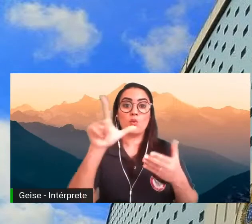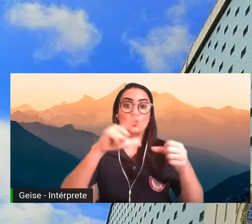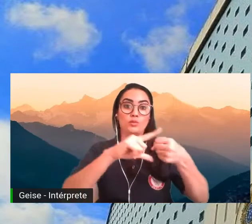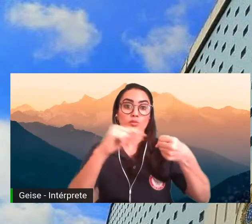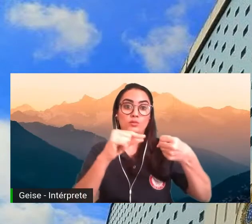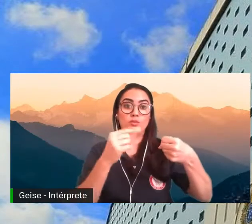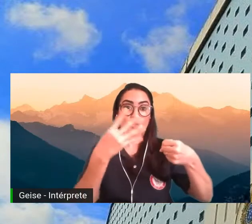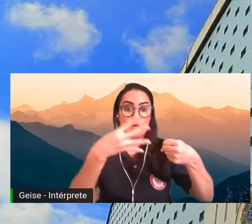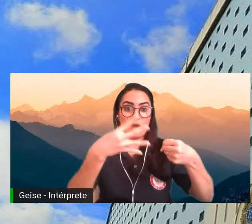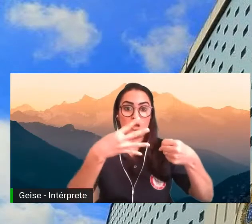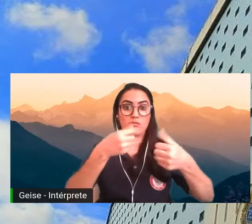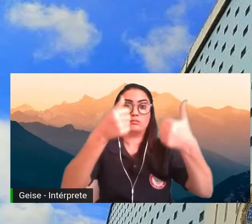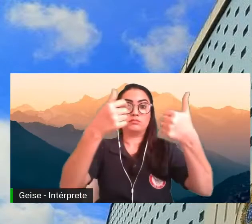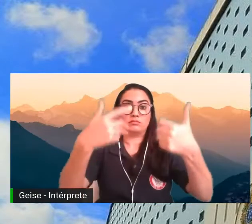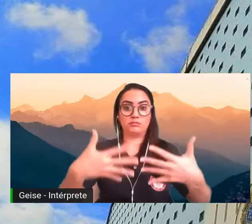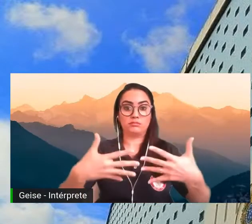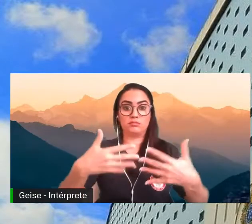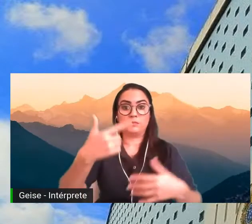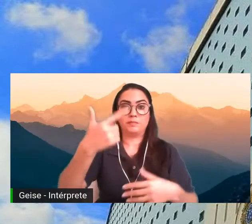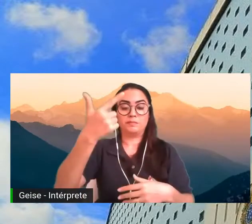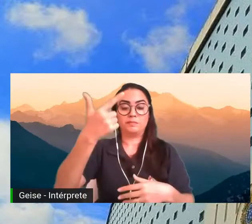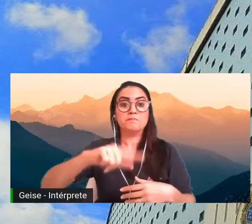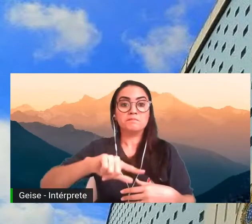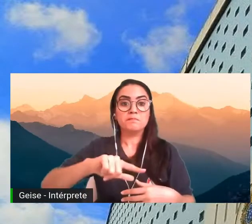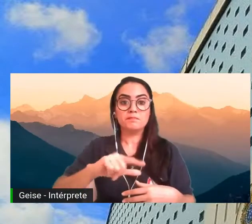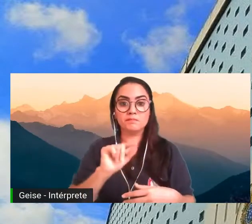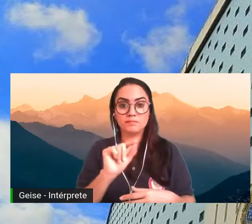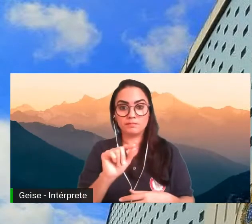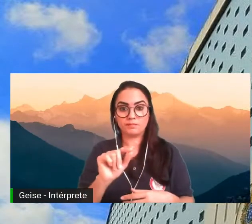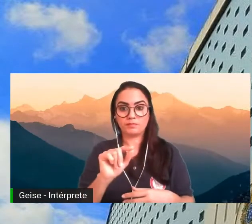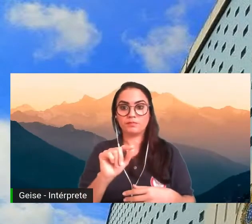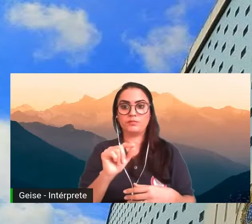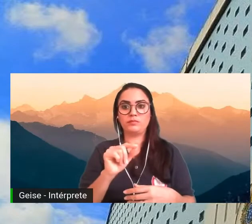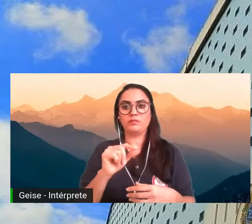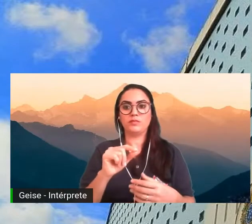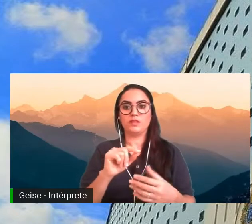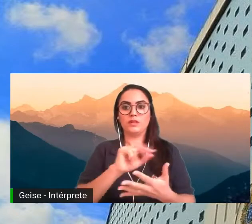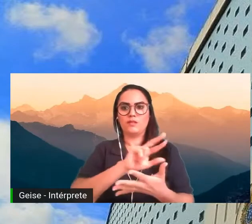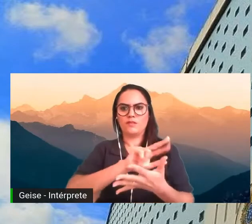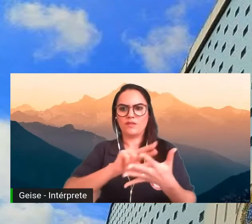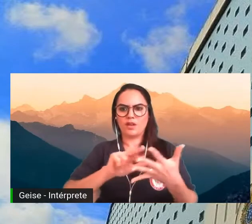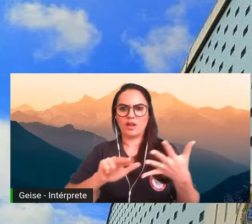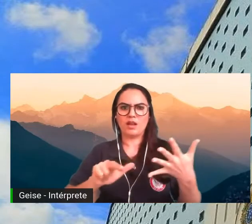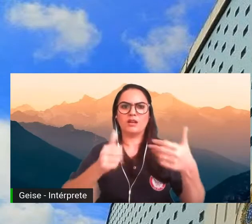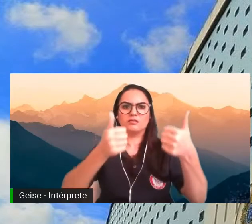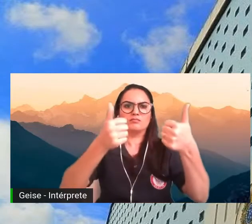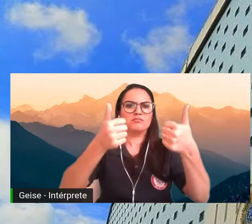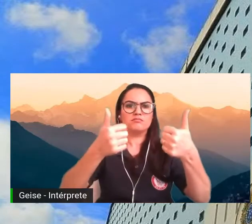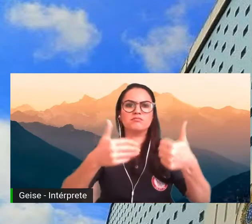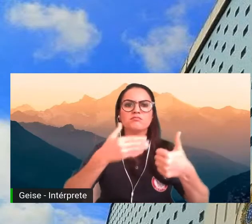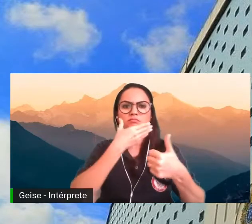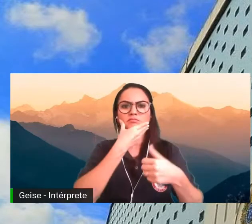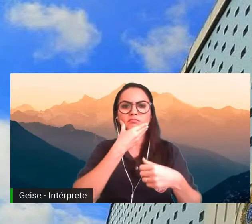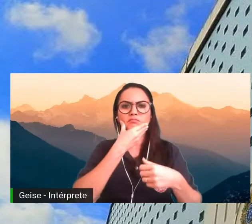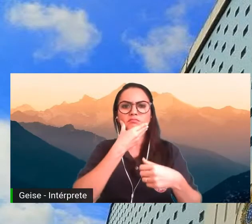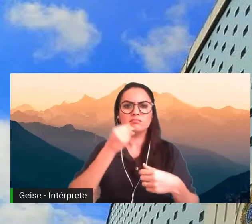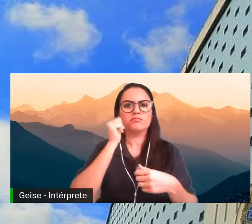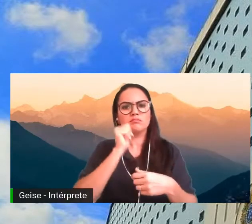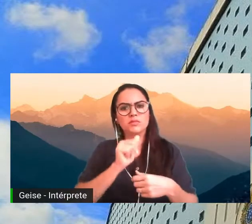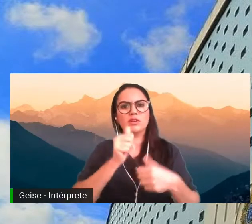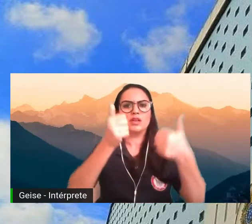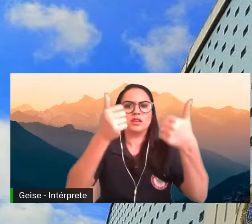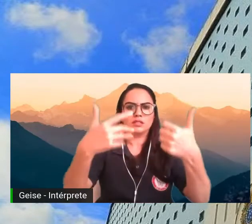todos nós, Gaudêncio Frigoto, eu, Marise Ramos, Acácia Coenzer, Ferretti, Ronaldo